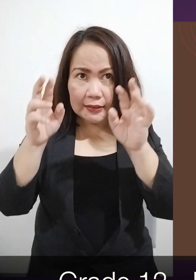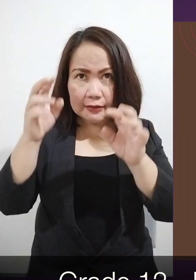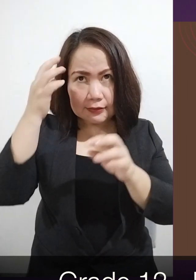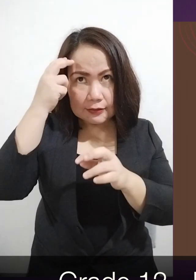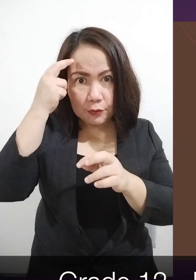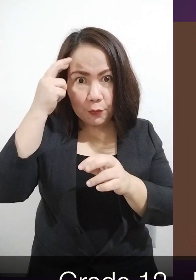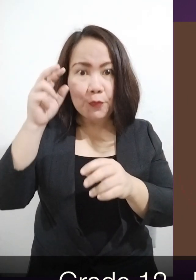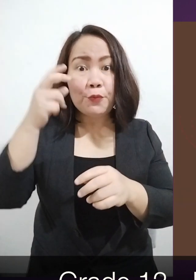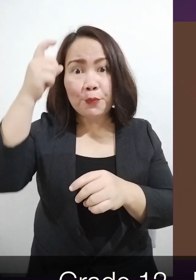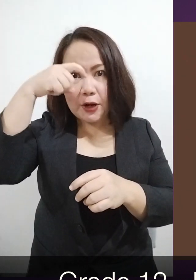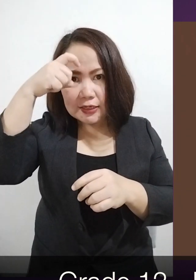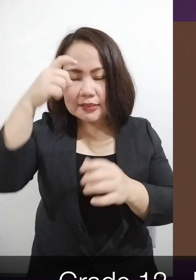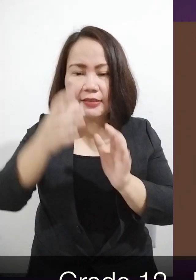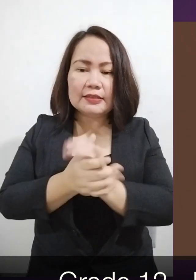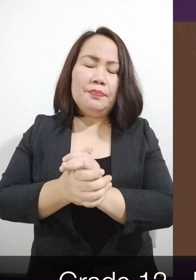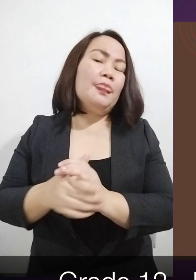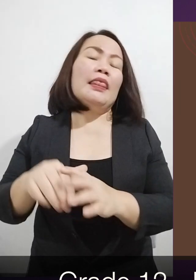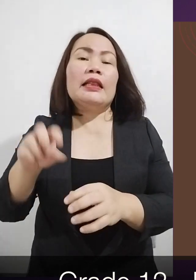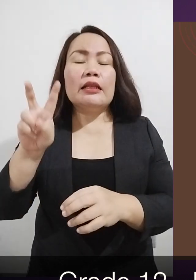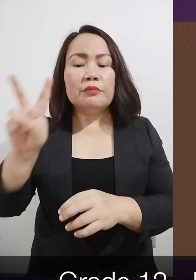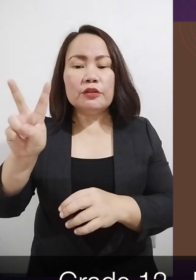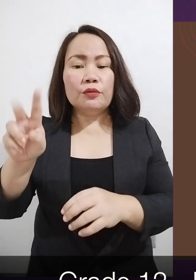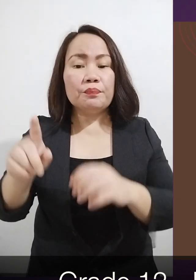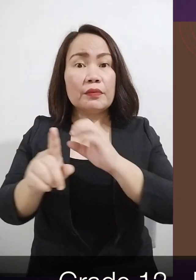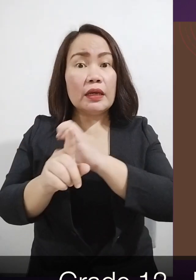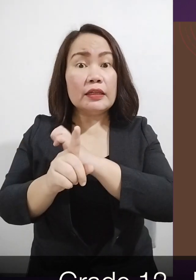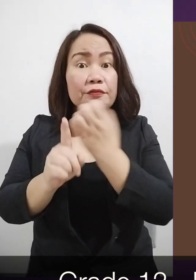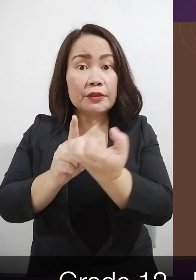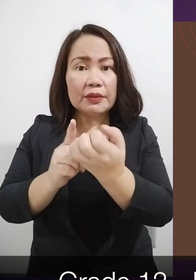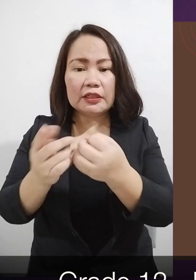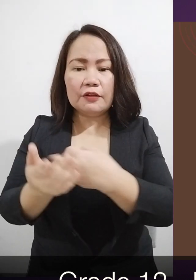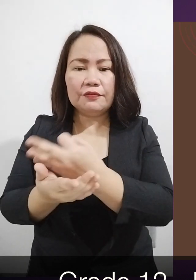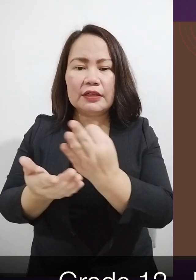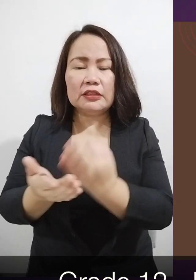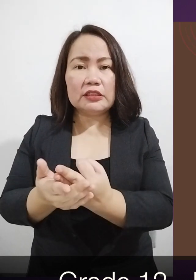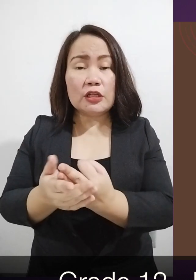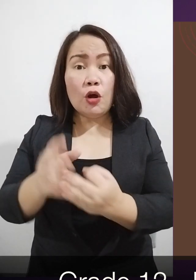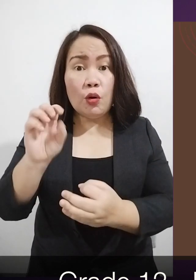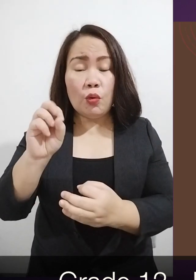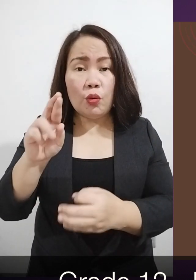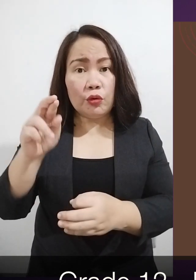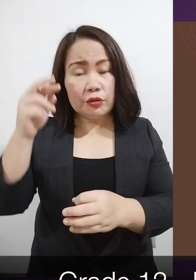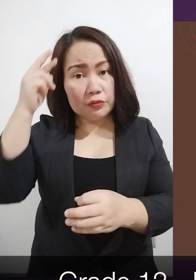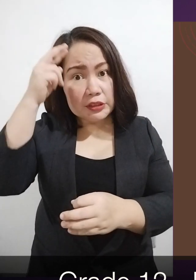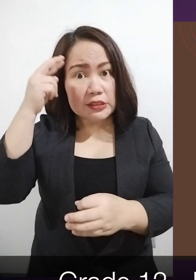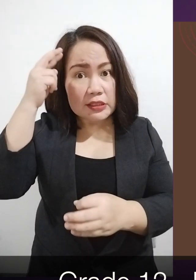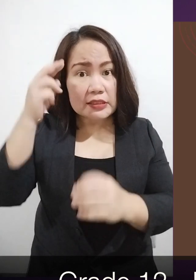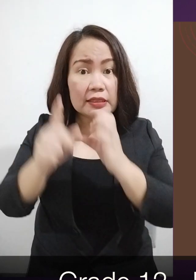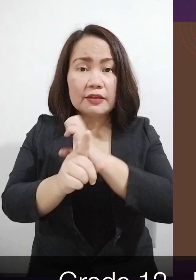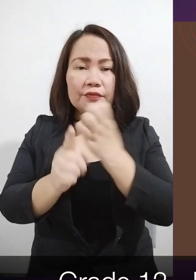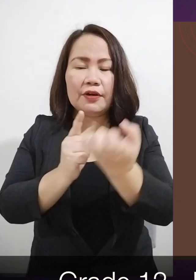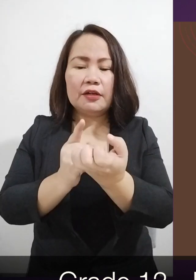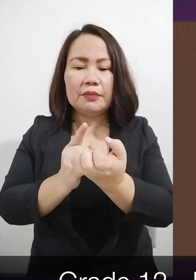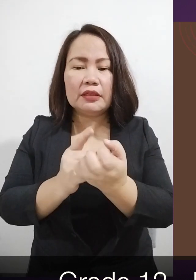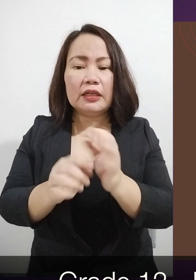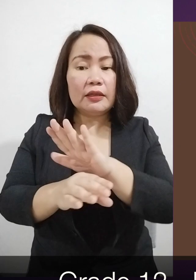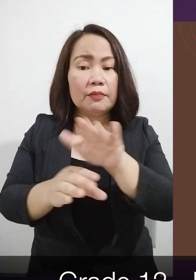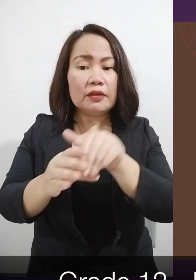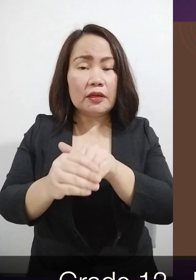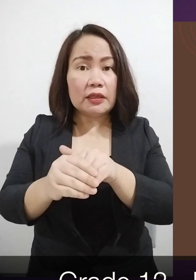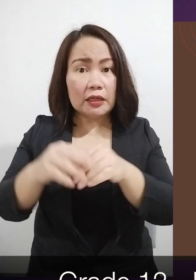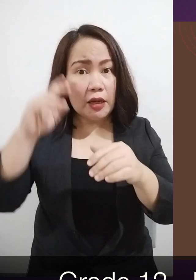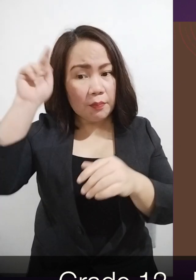una. Dalawa, environmental factor o mga kadahilanan sa kapaligiran, na kinabibilangan